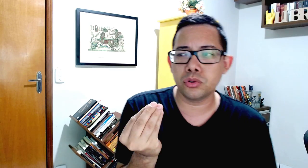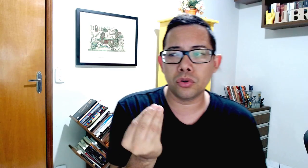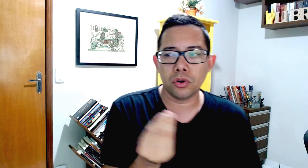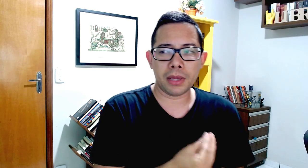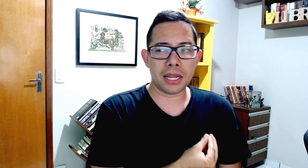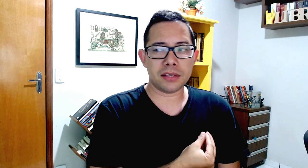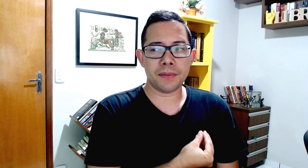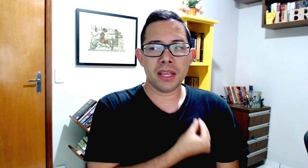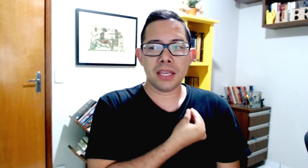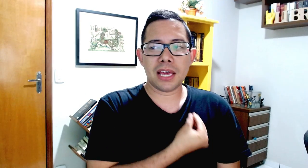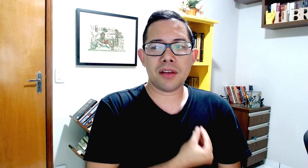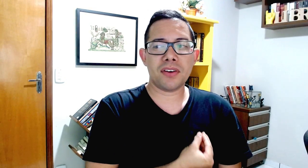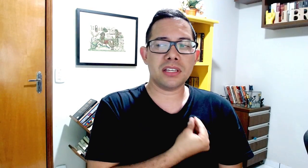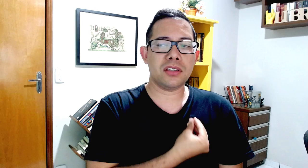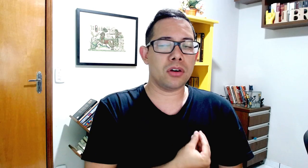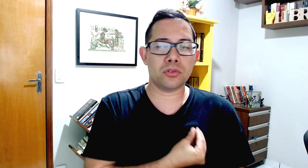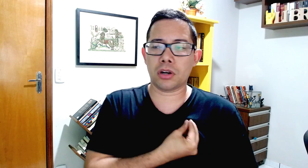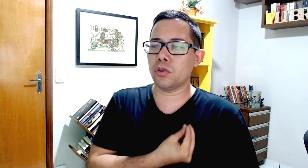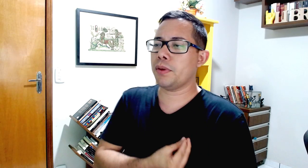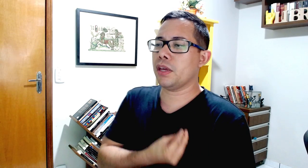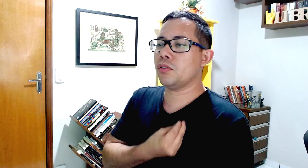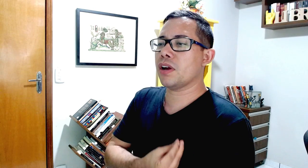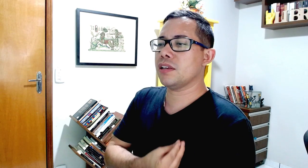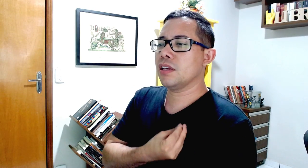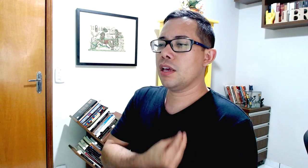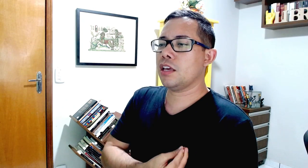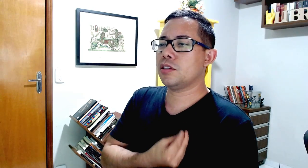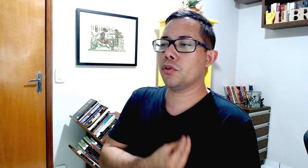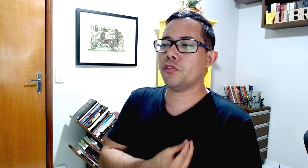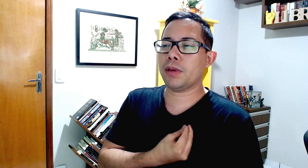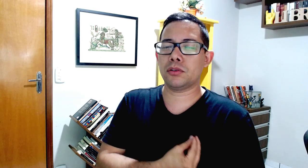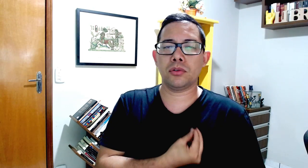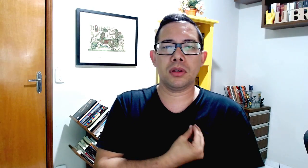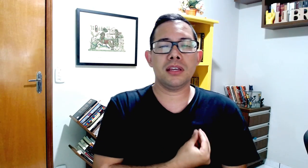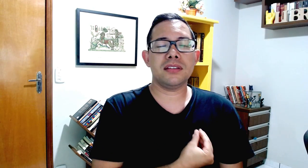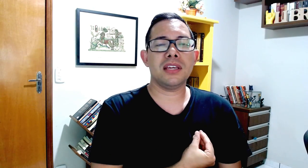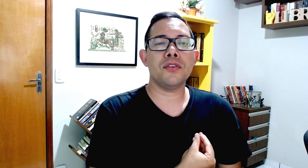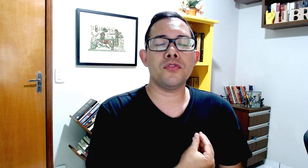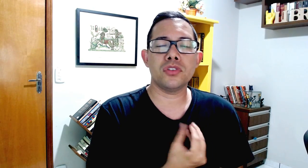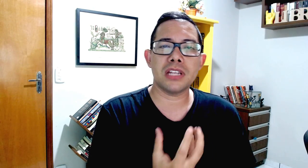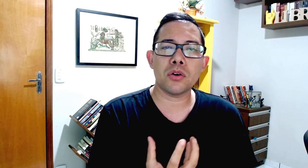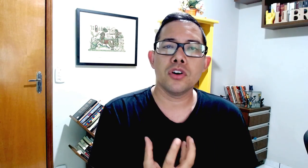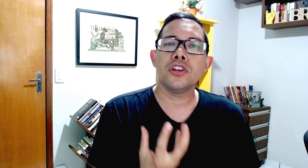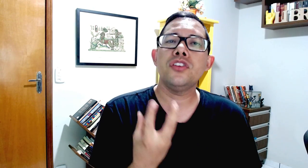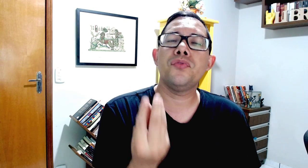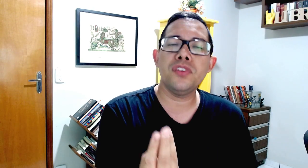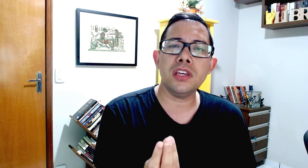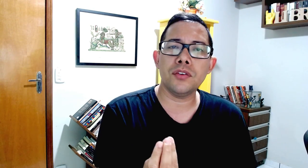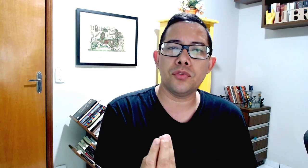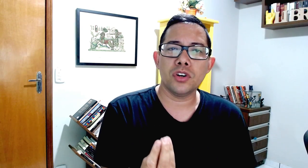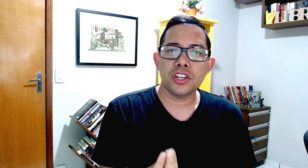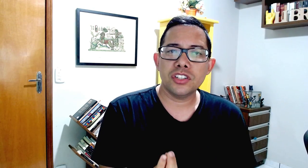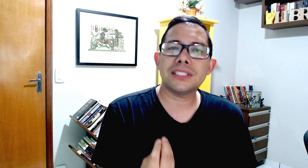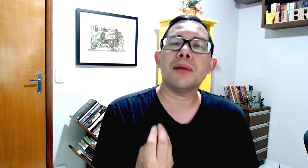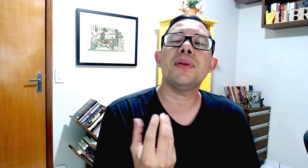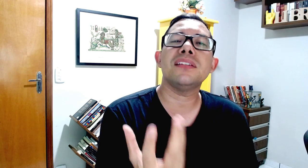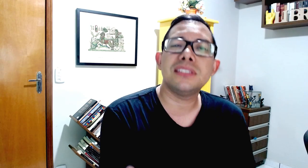isso Beleza e ela faz o que faz esse movimento que significa o sinal de vivo de estar